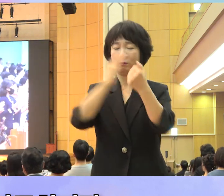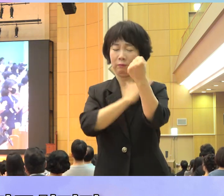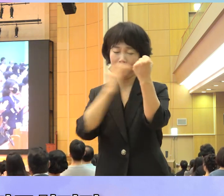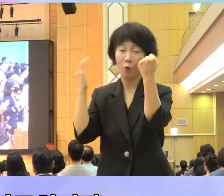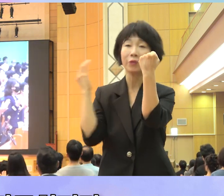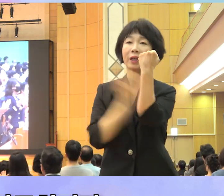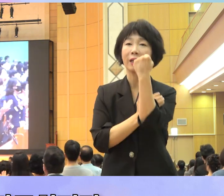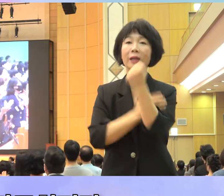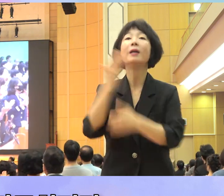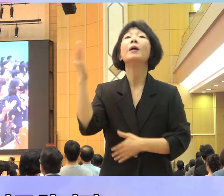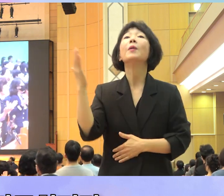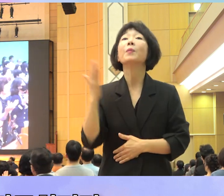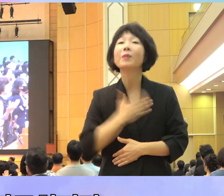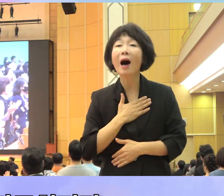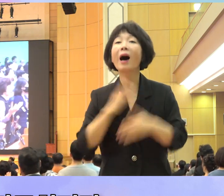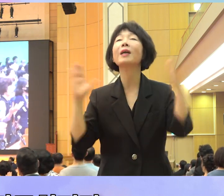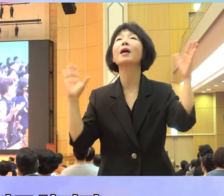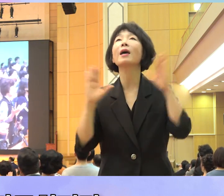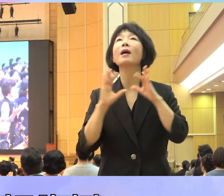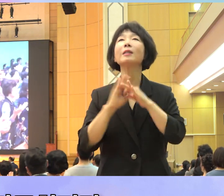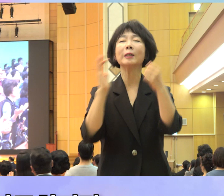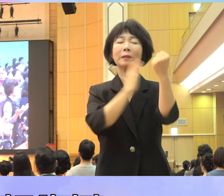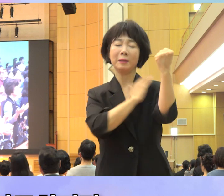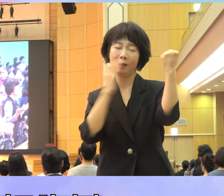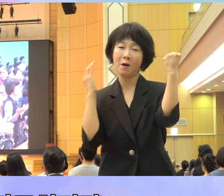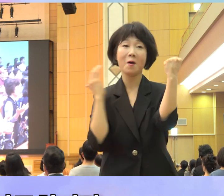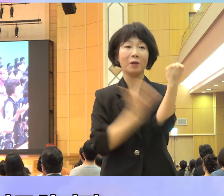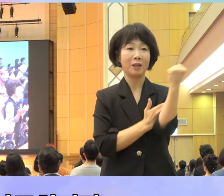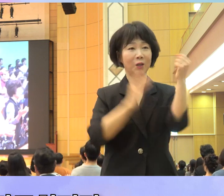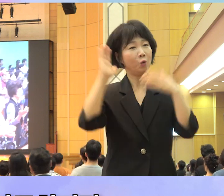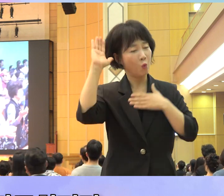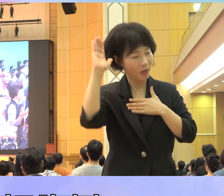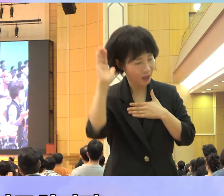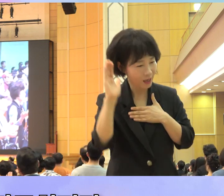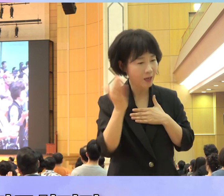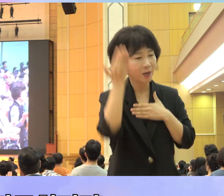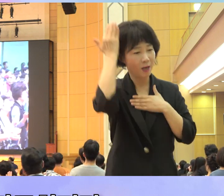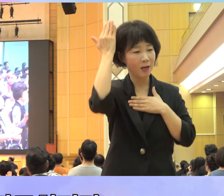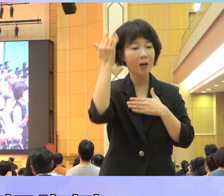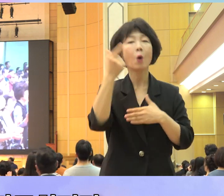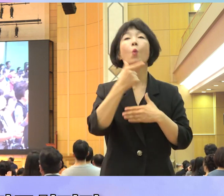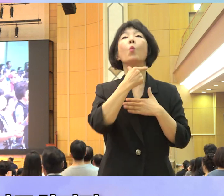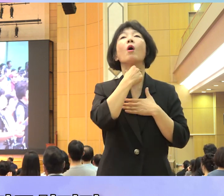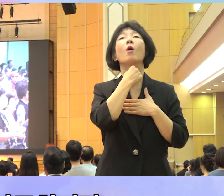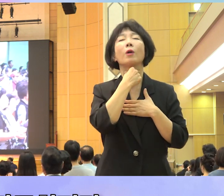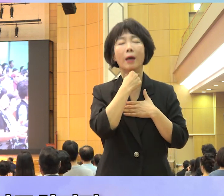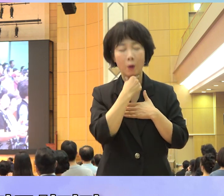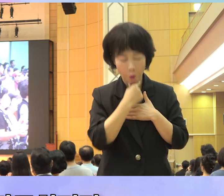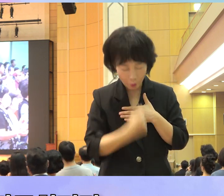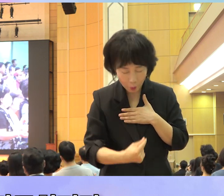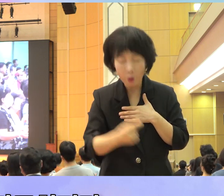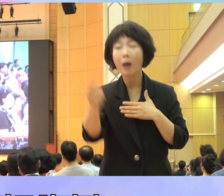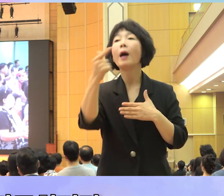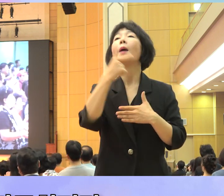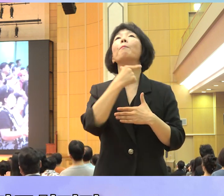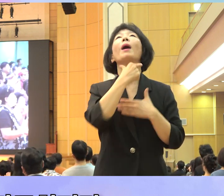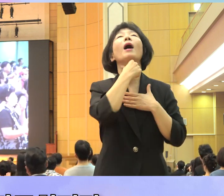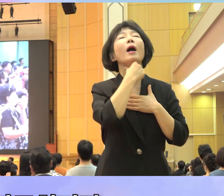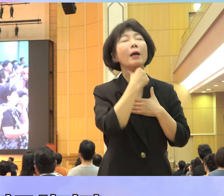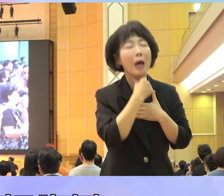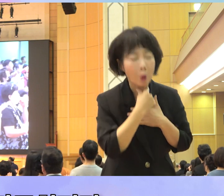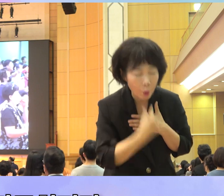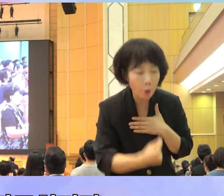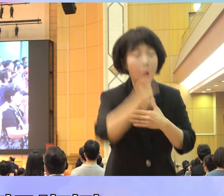성령님의 권능이 나의 능력이 되기 원하고 한 번